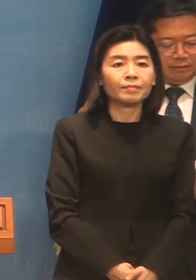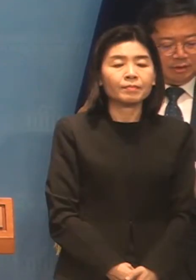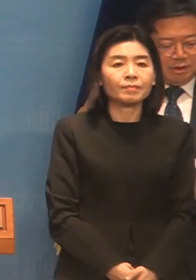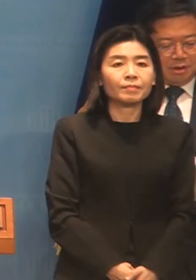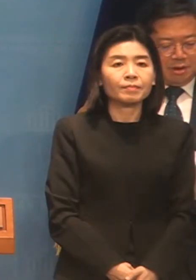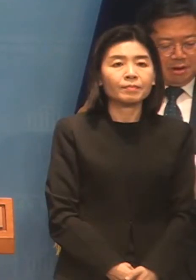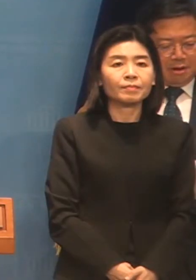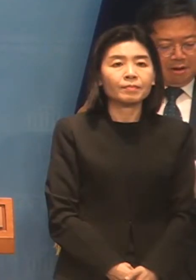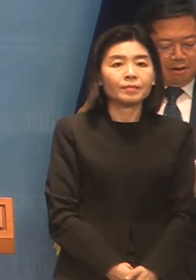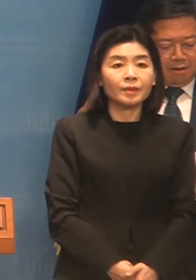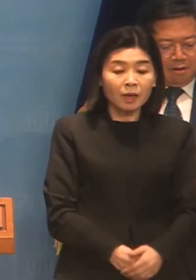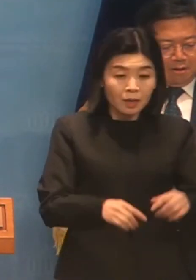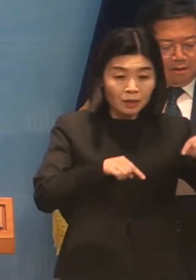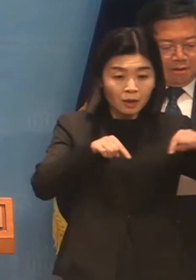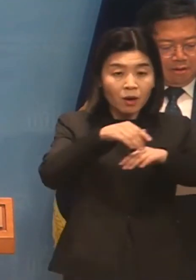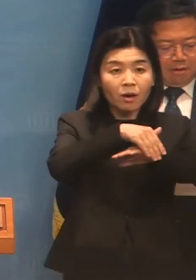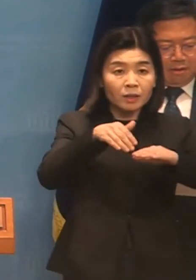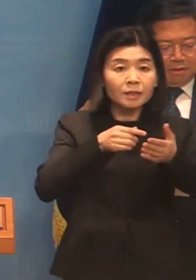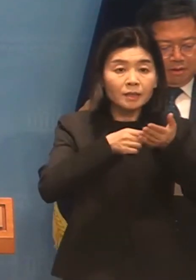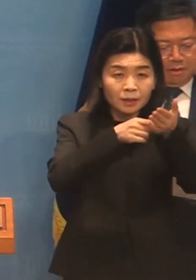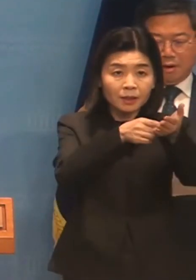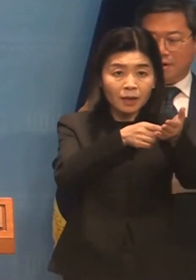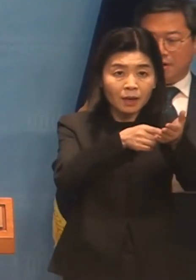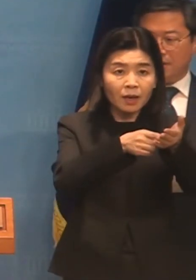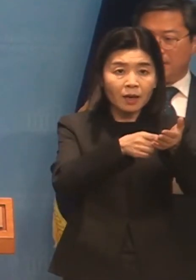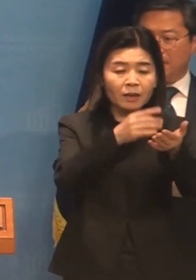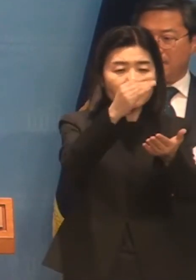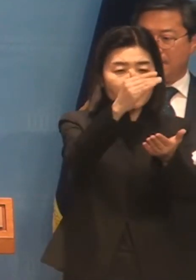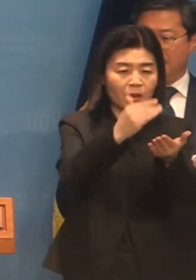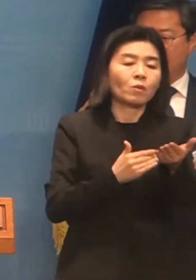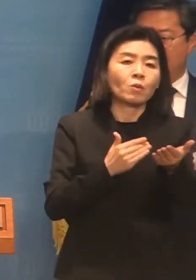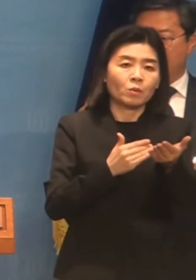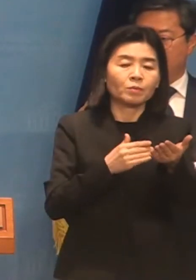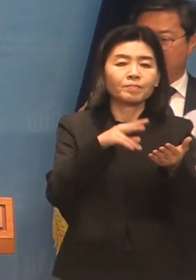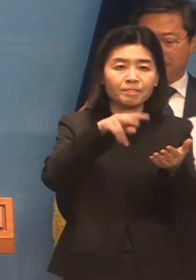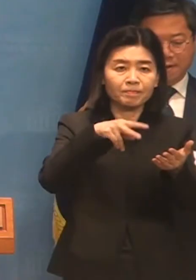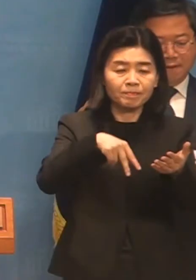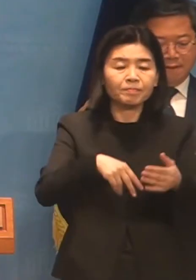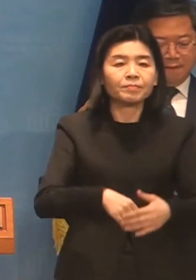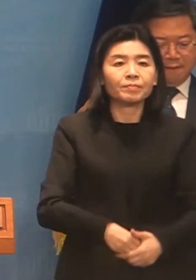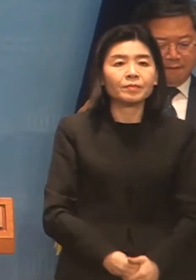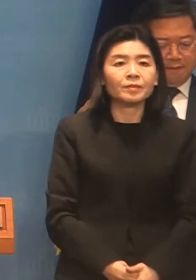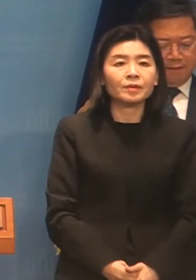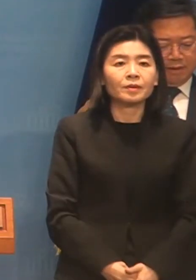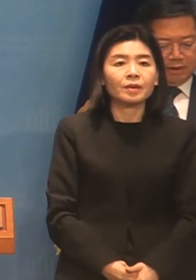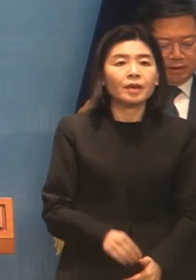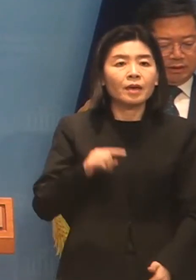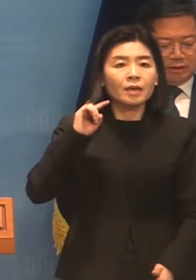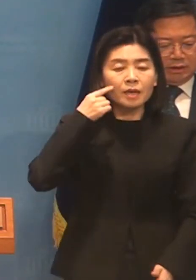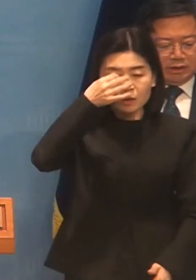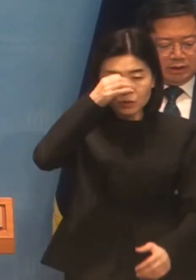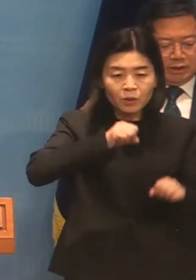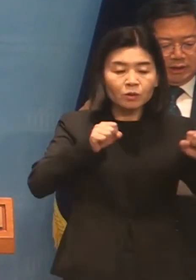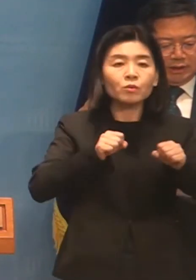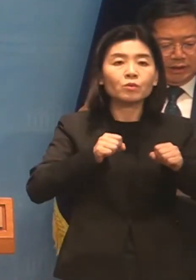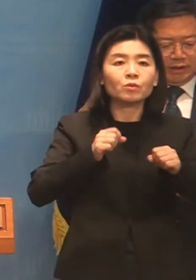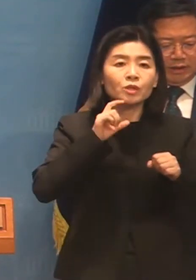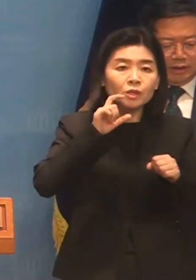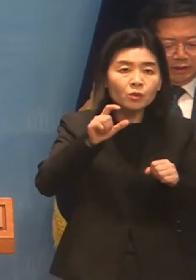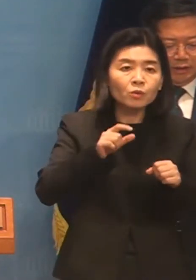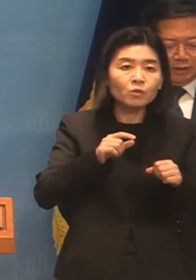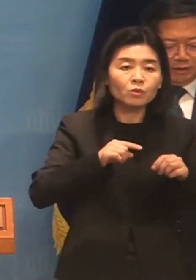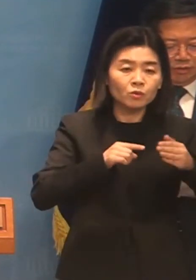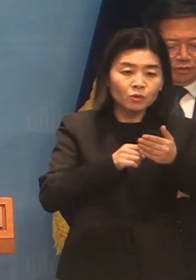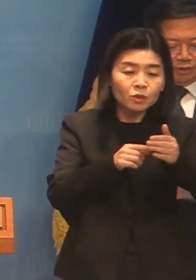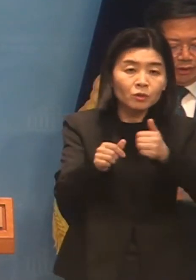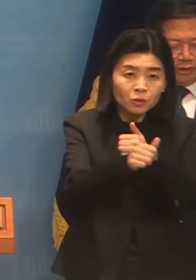지금부터 정책 제안 전문을 낭독하도록 하겠습니다. 지속가능 예술활동 추진이